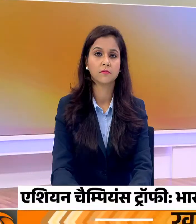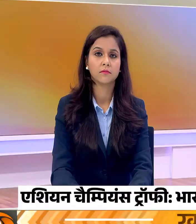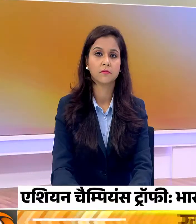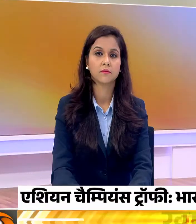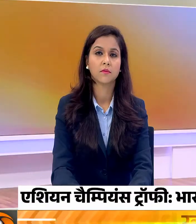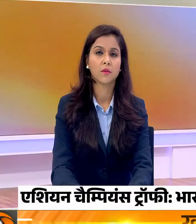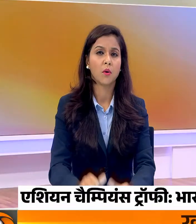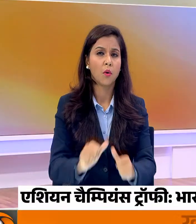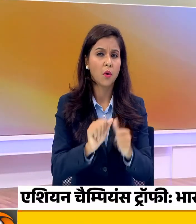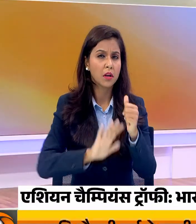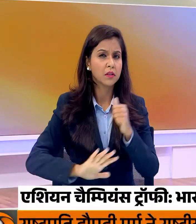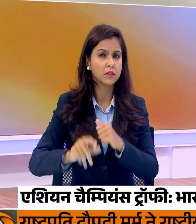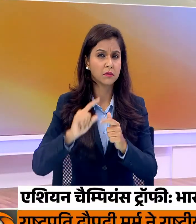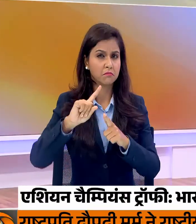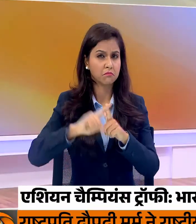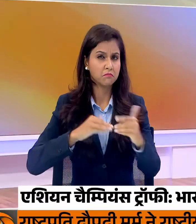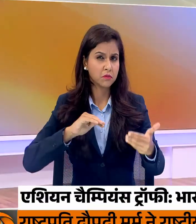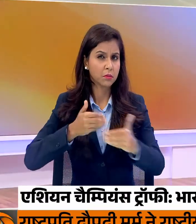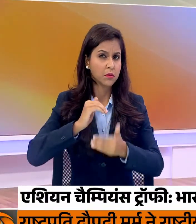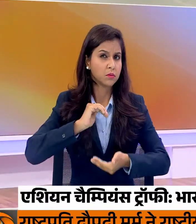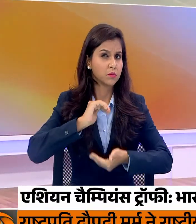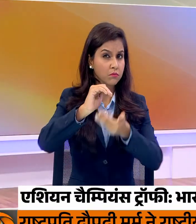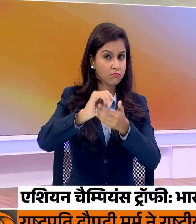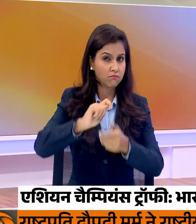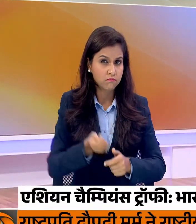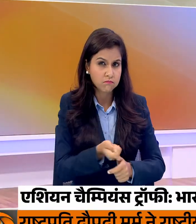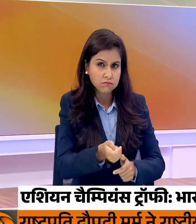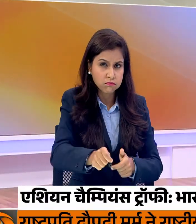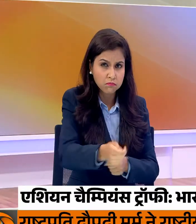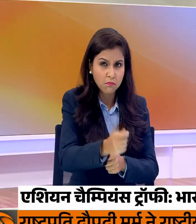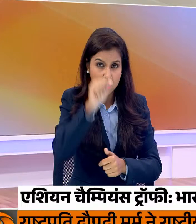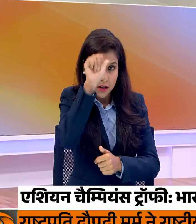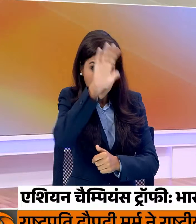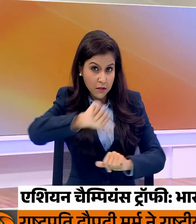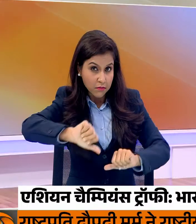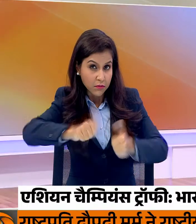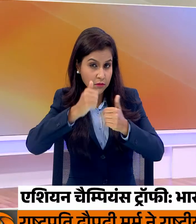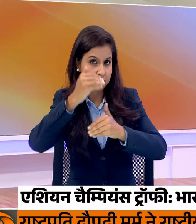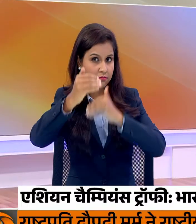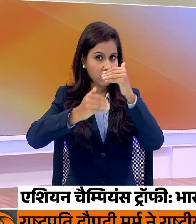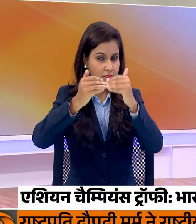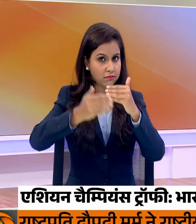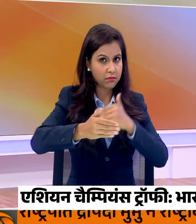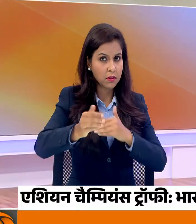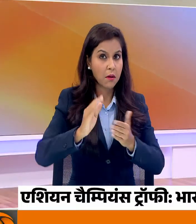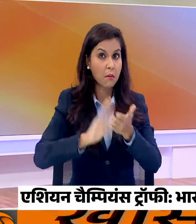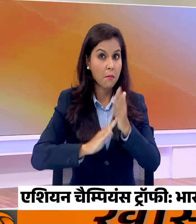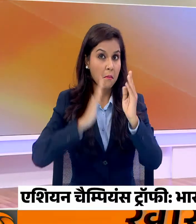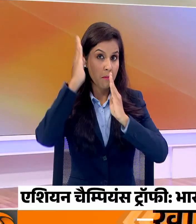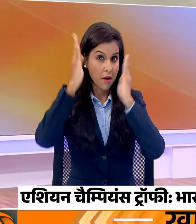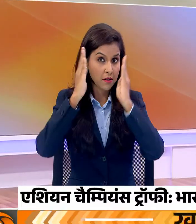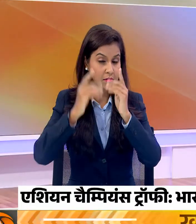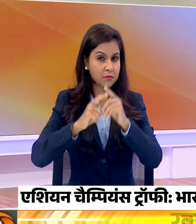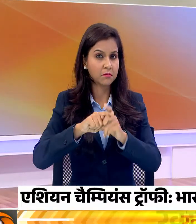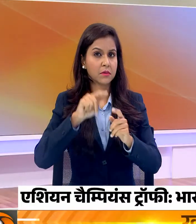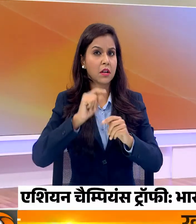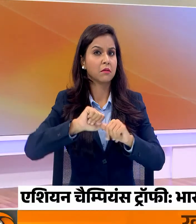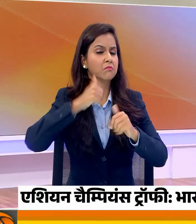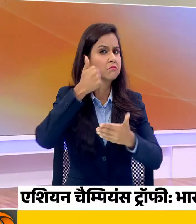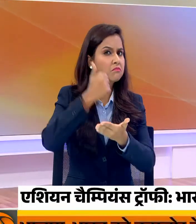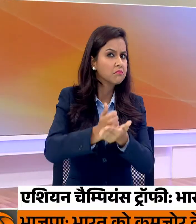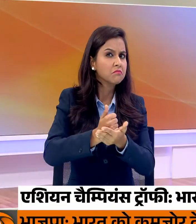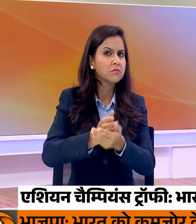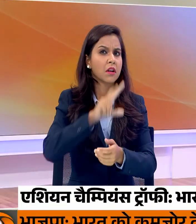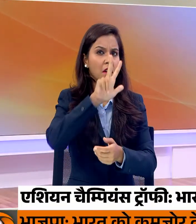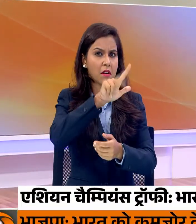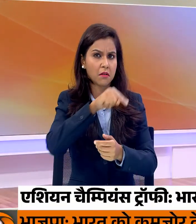और एशियन चैंपियंस ट्रॉफी हॉकी में भारत की जीत का सिलसिला जारी। मलेशिया पर दर्ज की